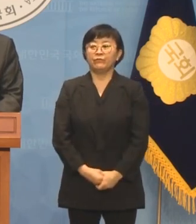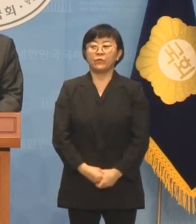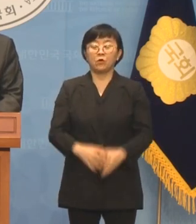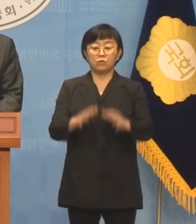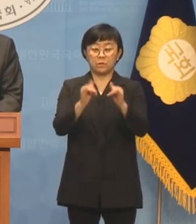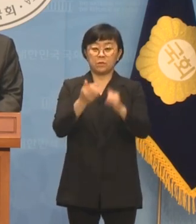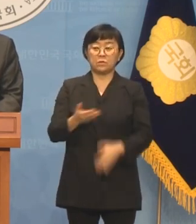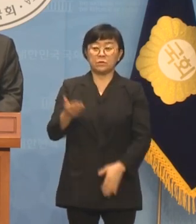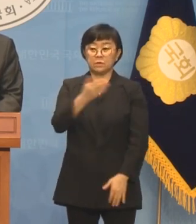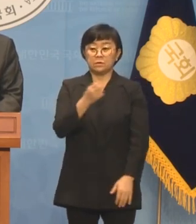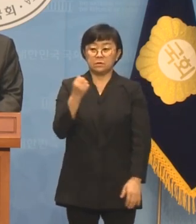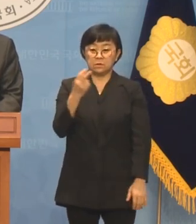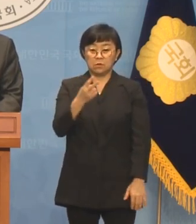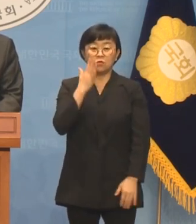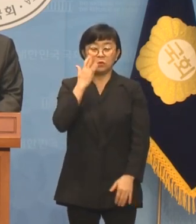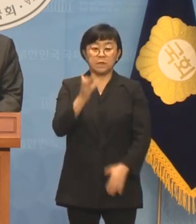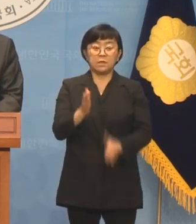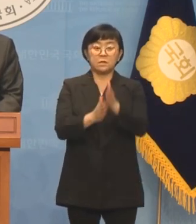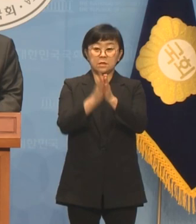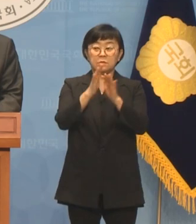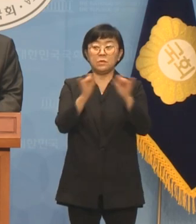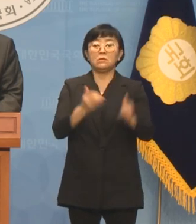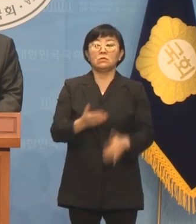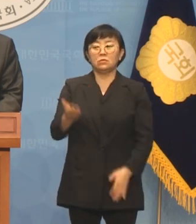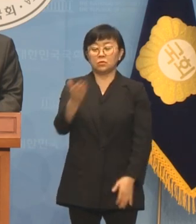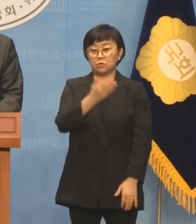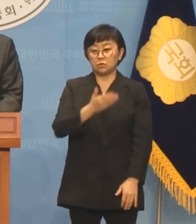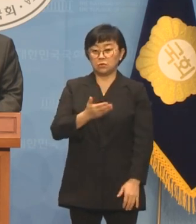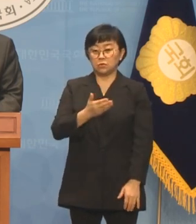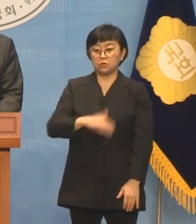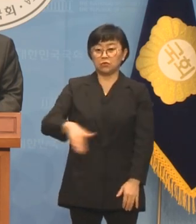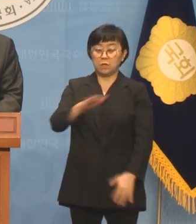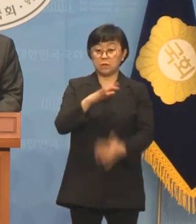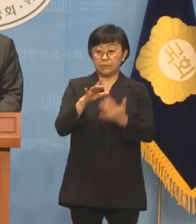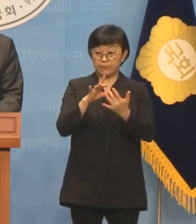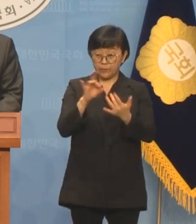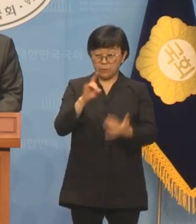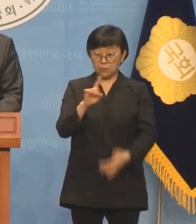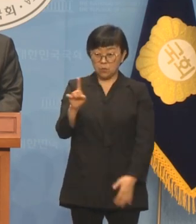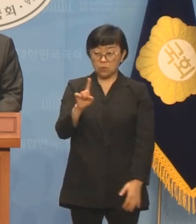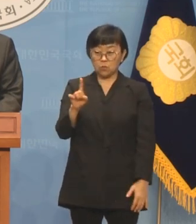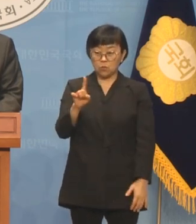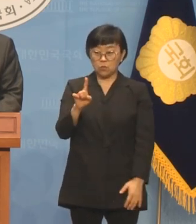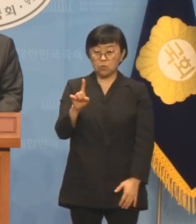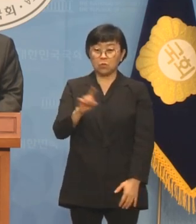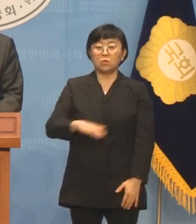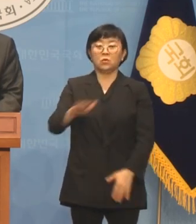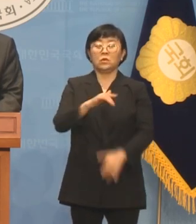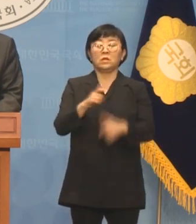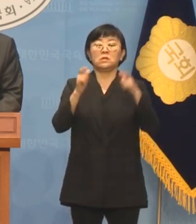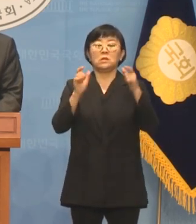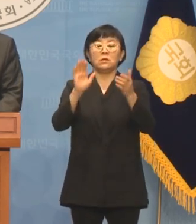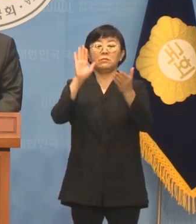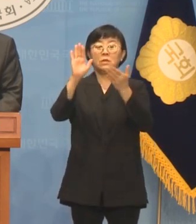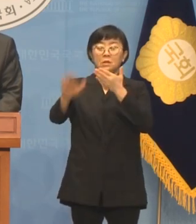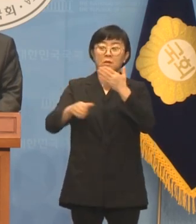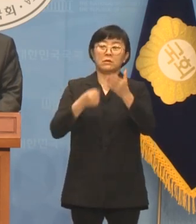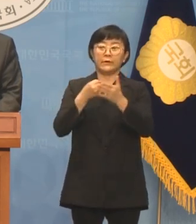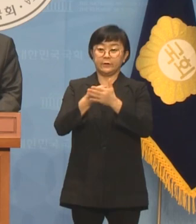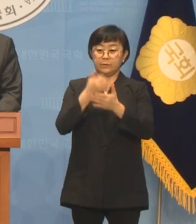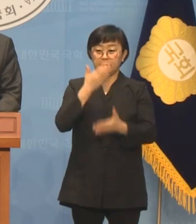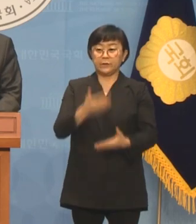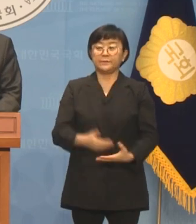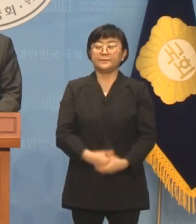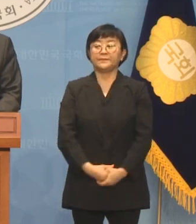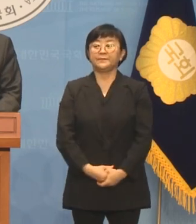국민 여러분, 그리고 울산 시민 여러분, 우리의 선택은 우리 지역의 미래를 결정짓습니다.